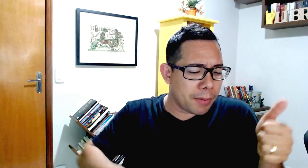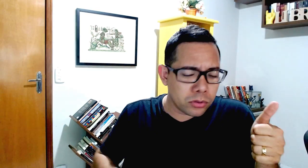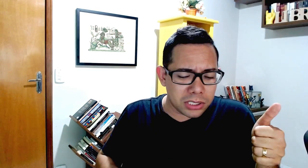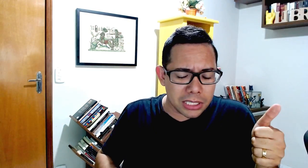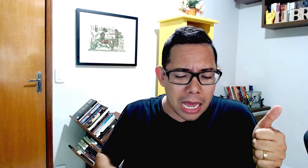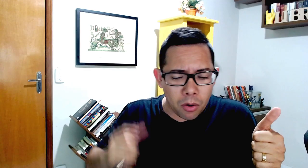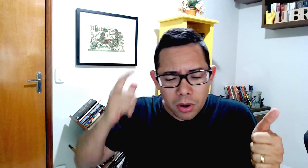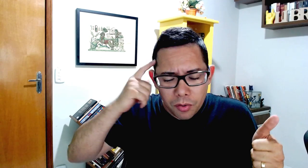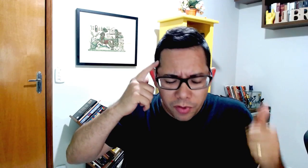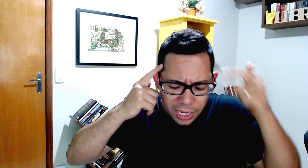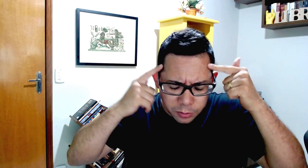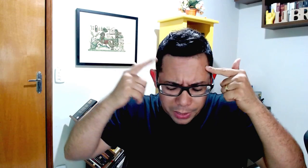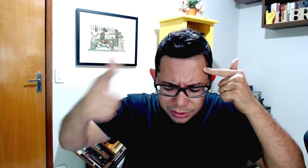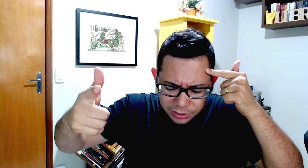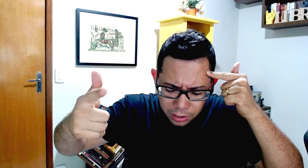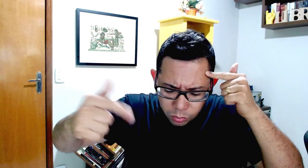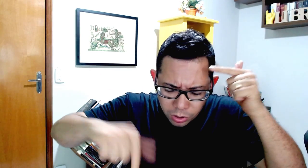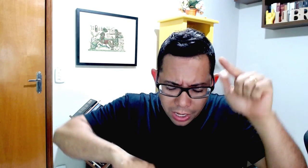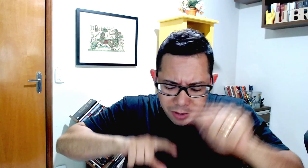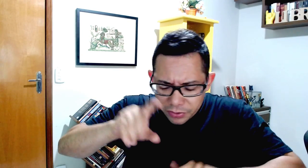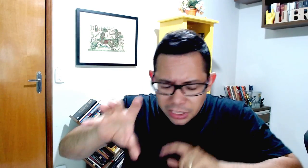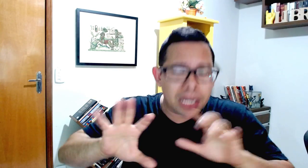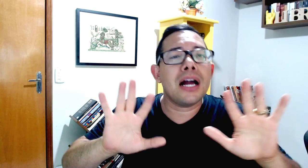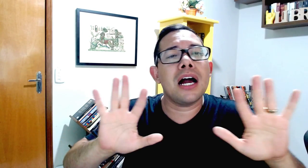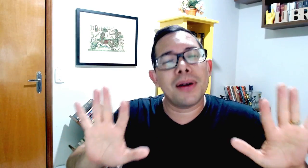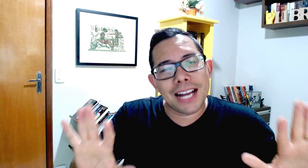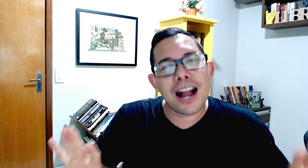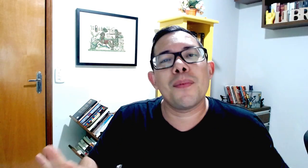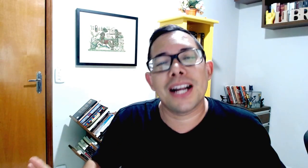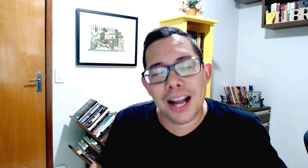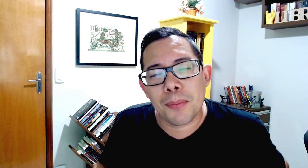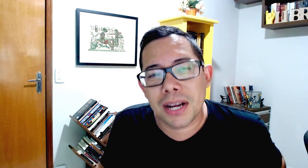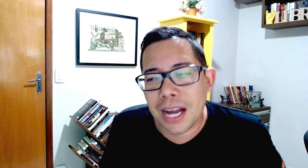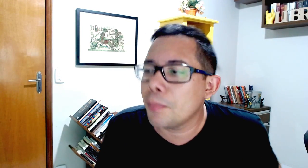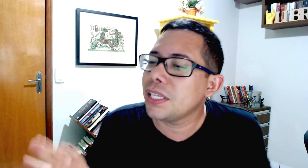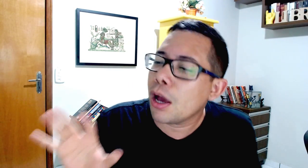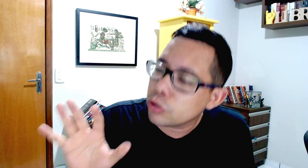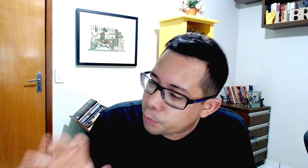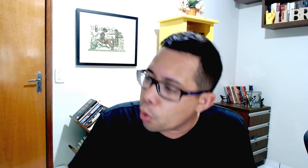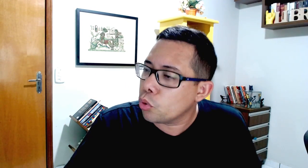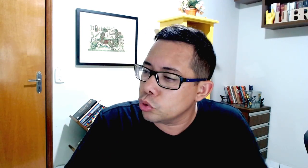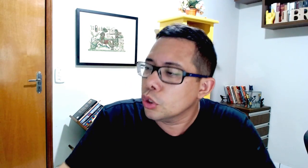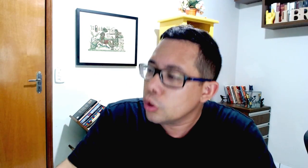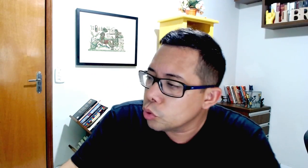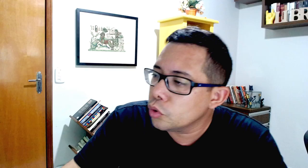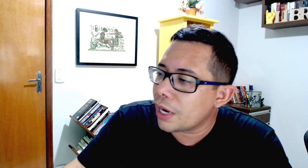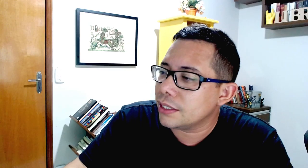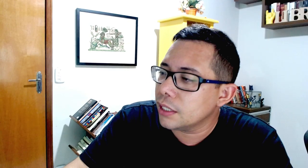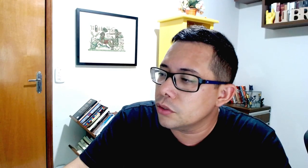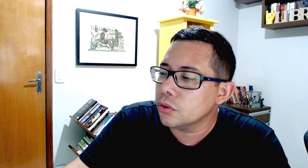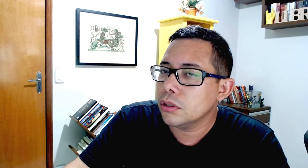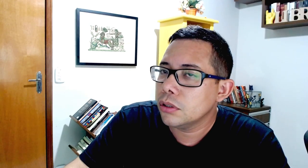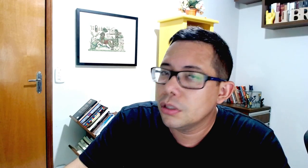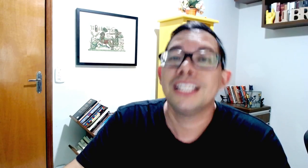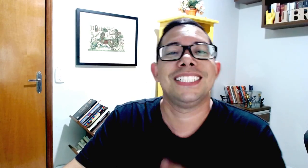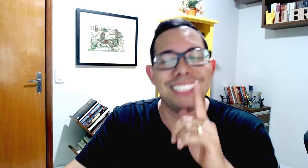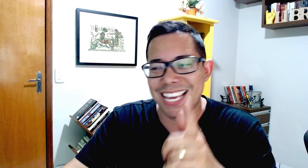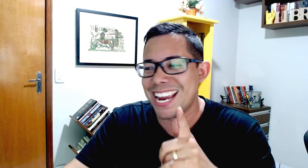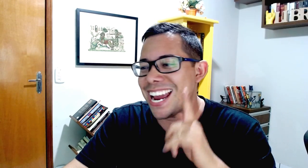saber o sinal ver a expressão de pai fazer calma calma calma calma que há poucos tudo vai dando certo